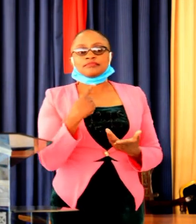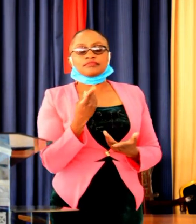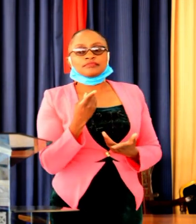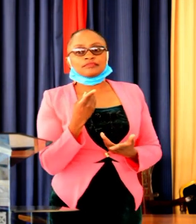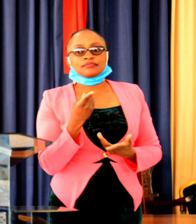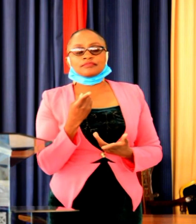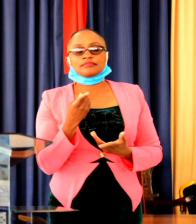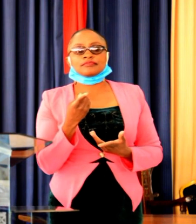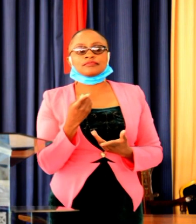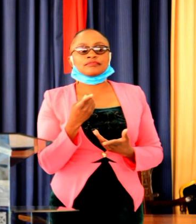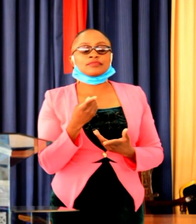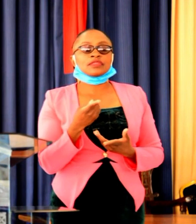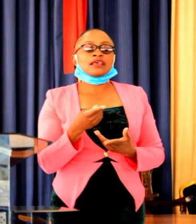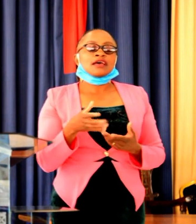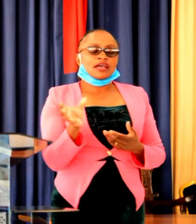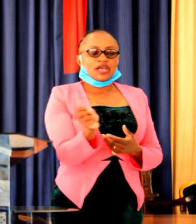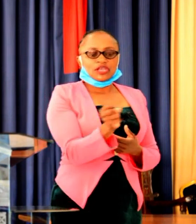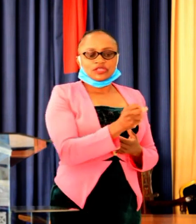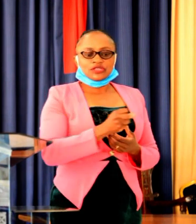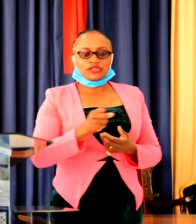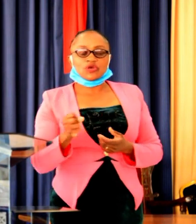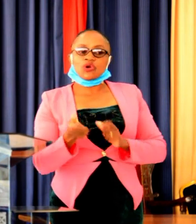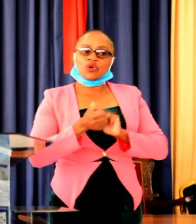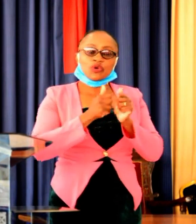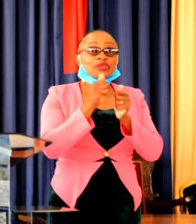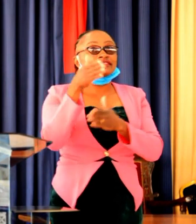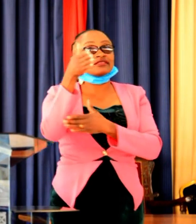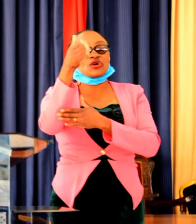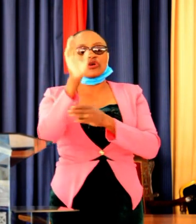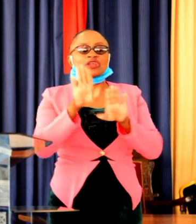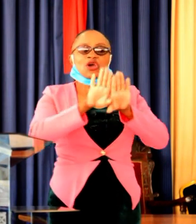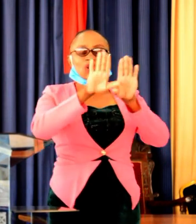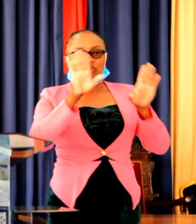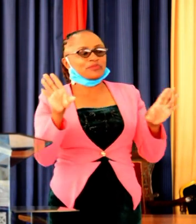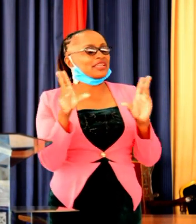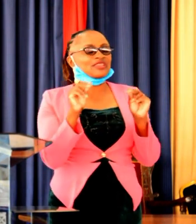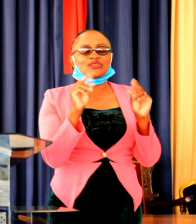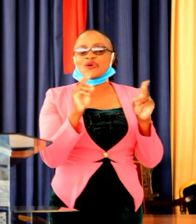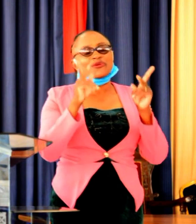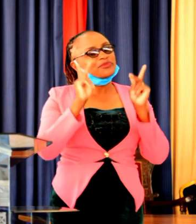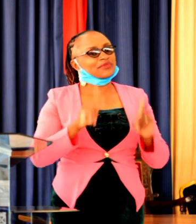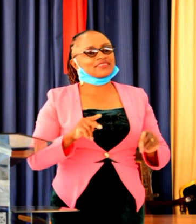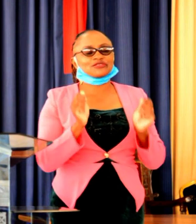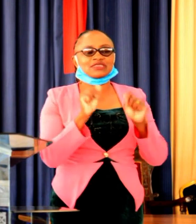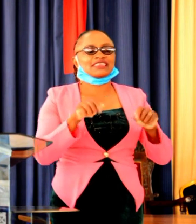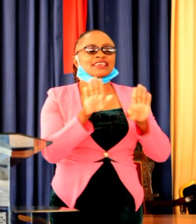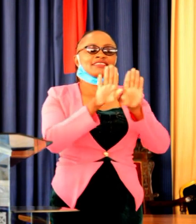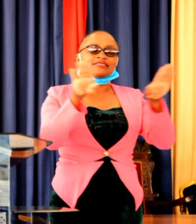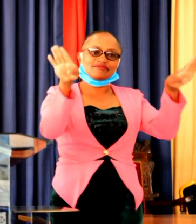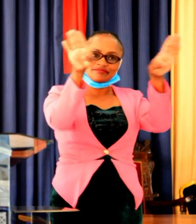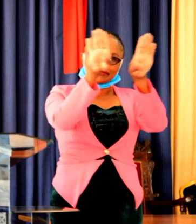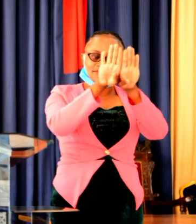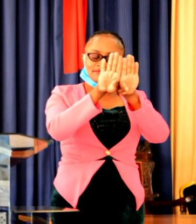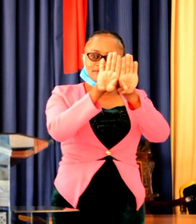yanasema kwamba mlango aliyoufungua Mungu hakuna anayeweza kufunga. The door the Lord has opened, no one can